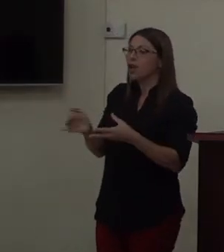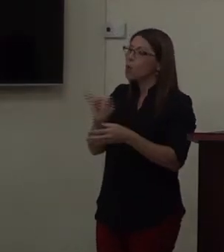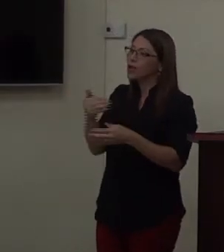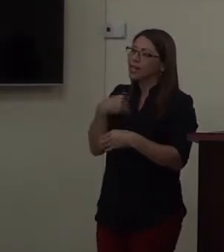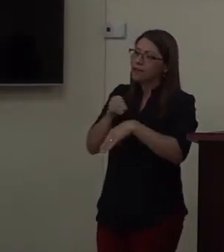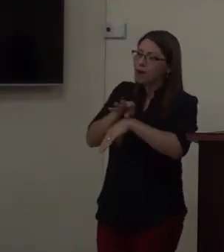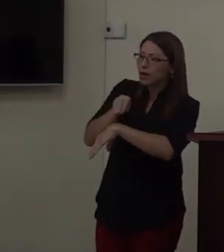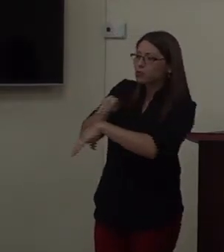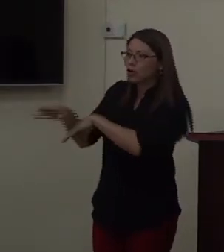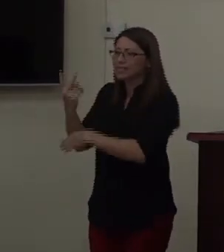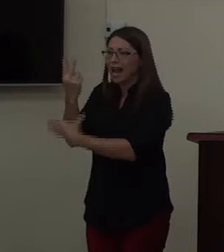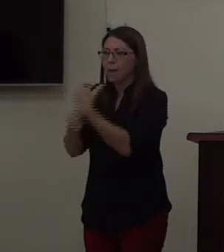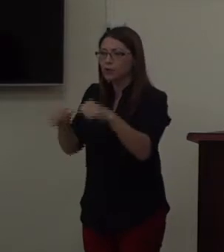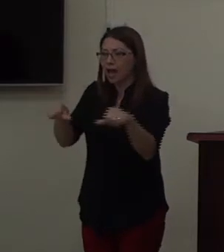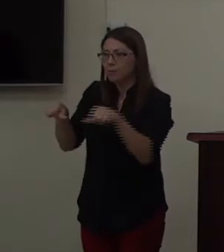lados.